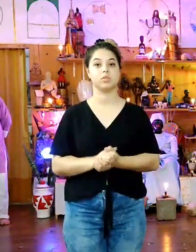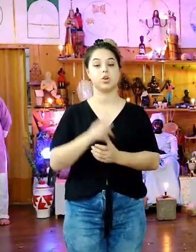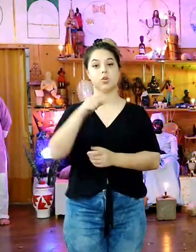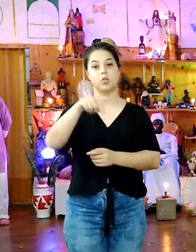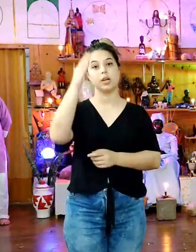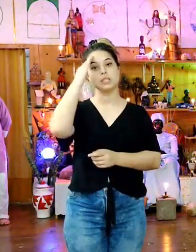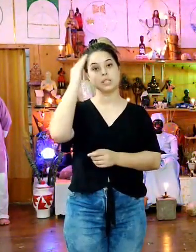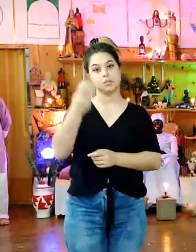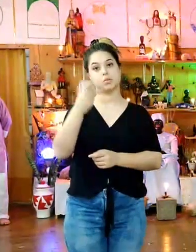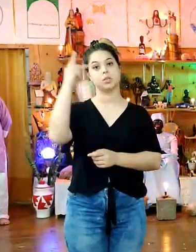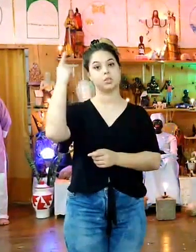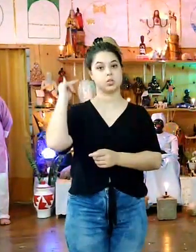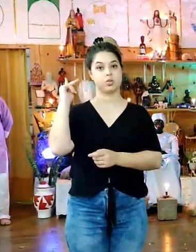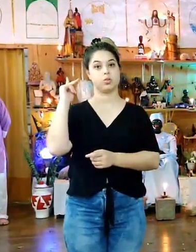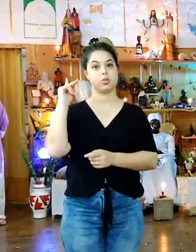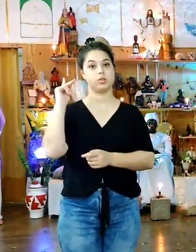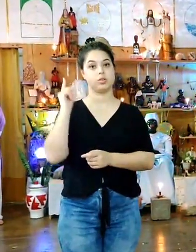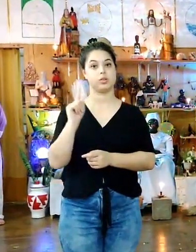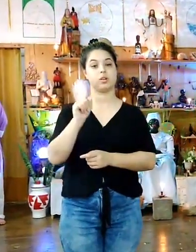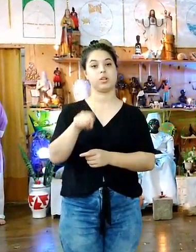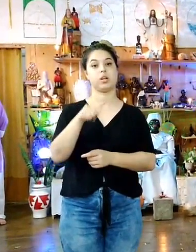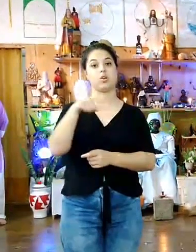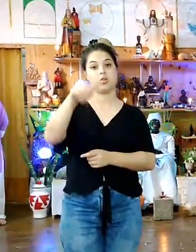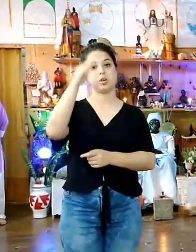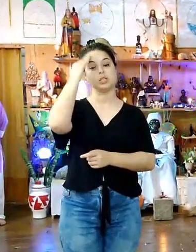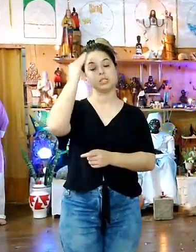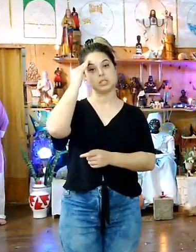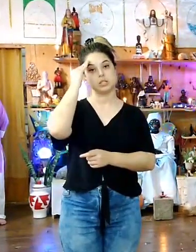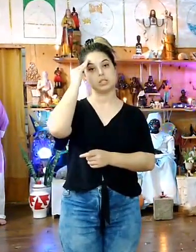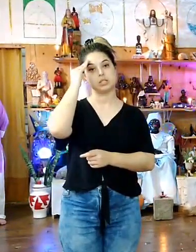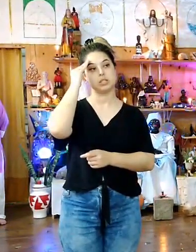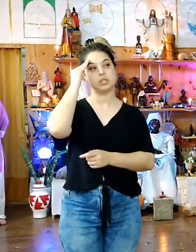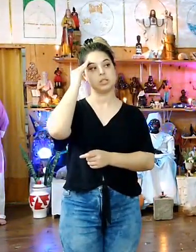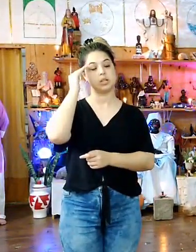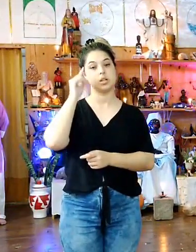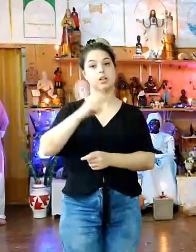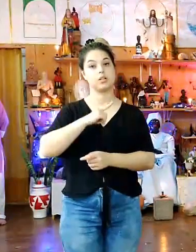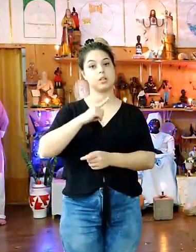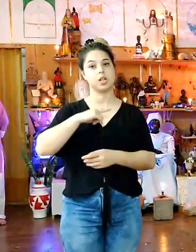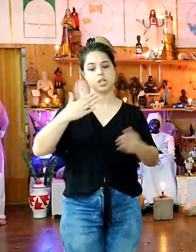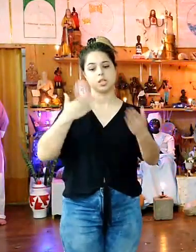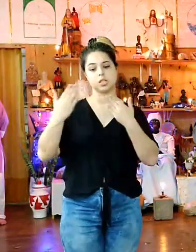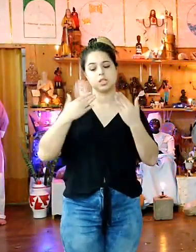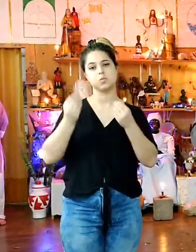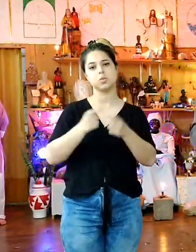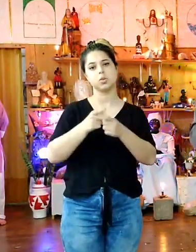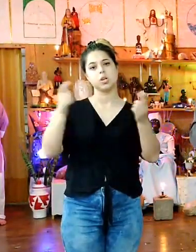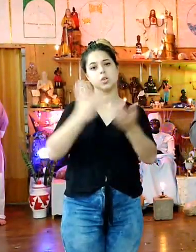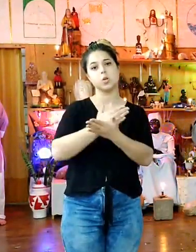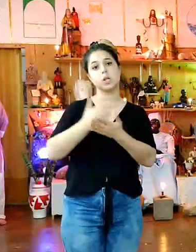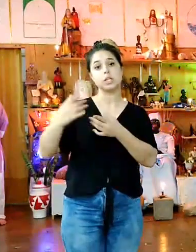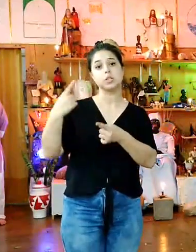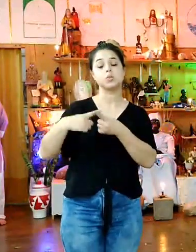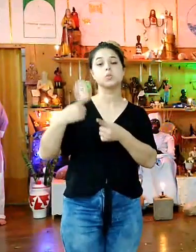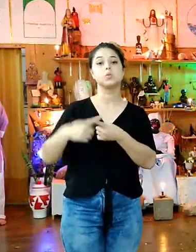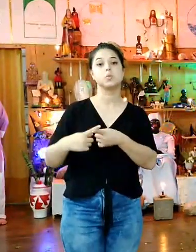Vocês sabem da história, vocês sabem que houve um debate muito grande no início,